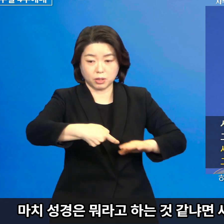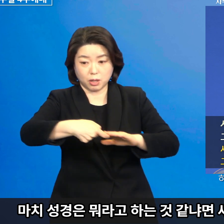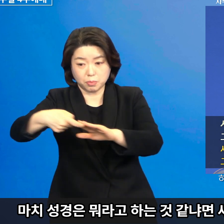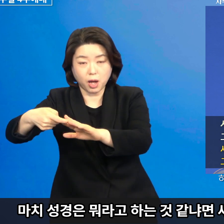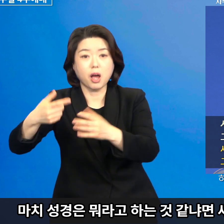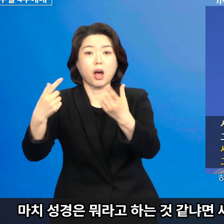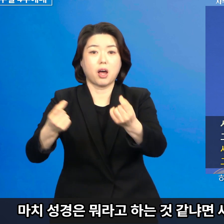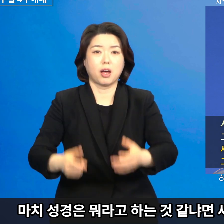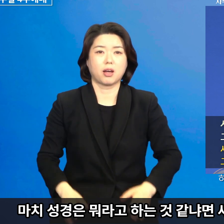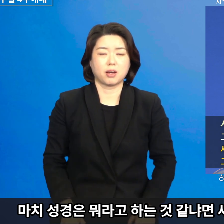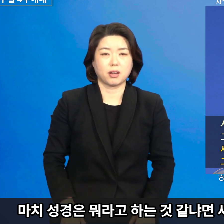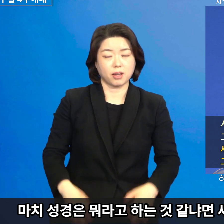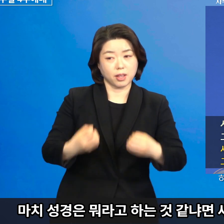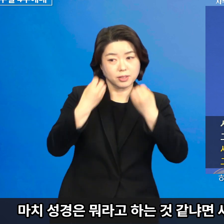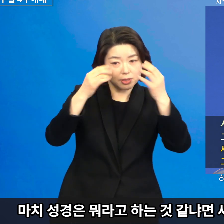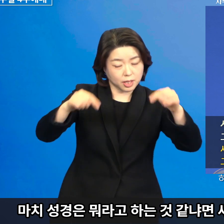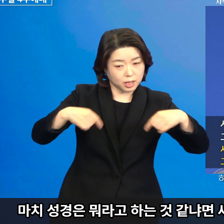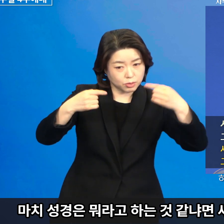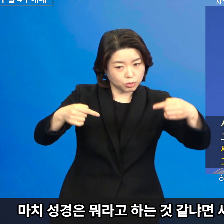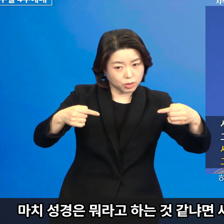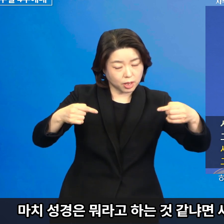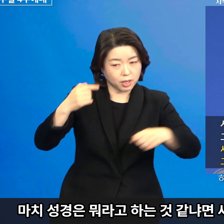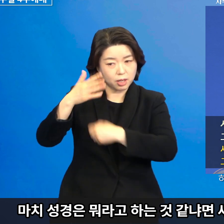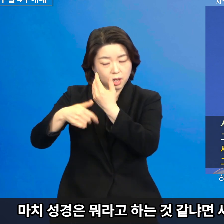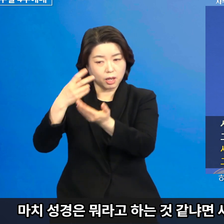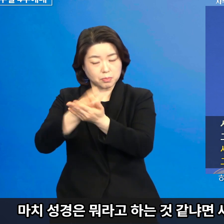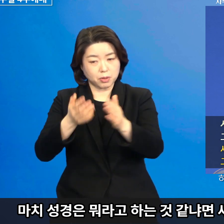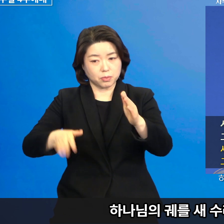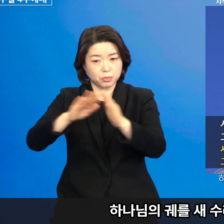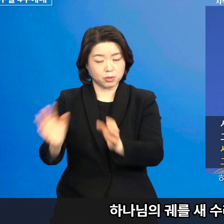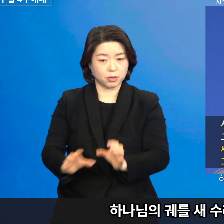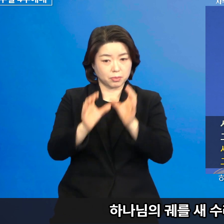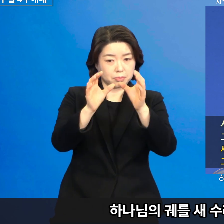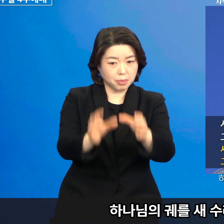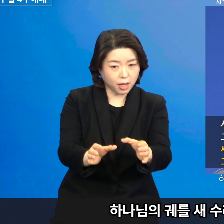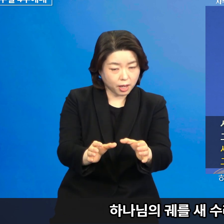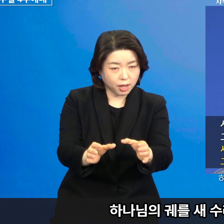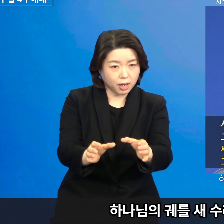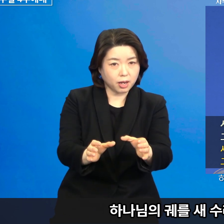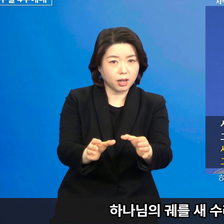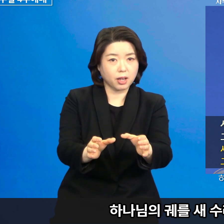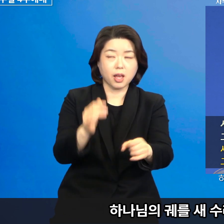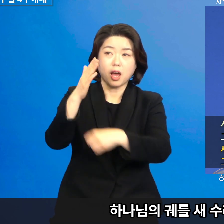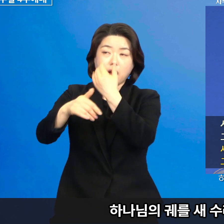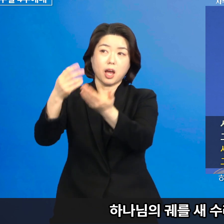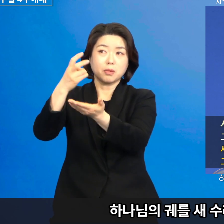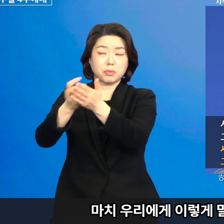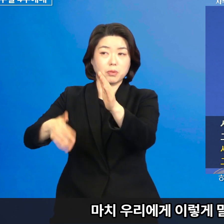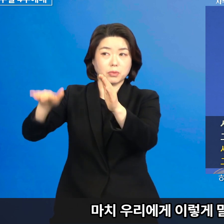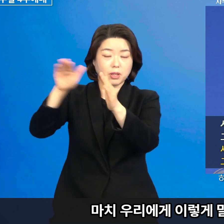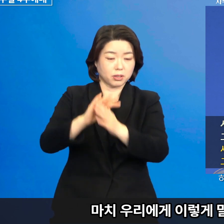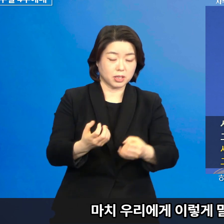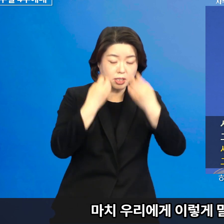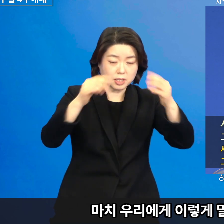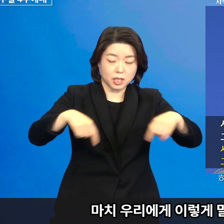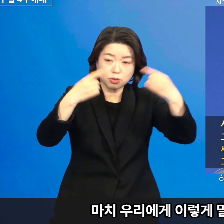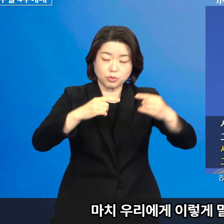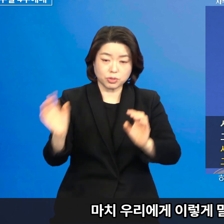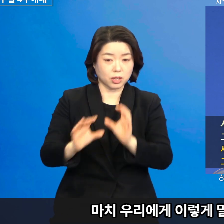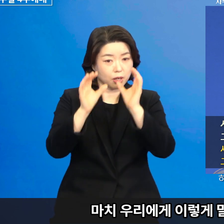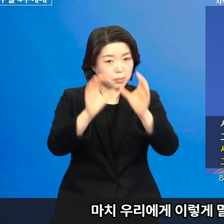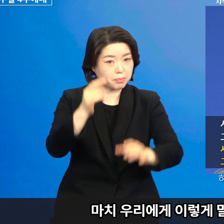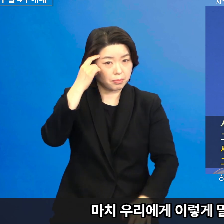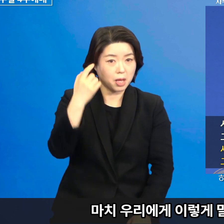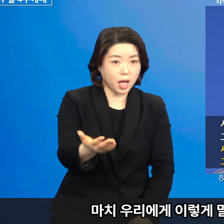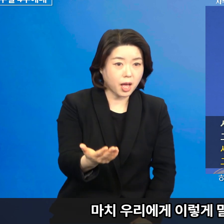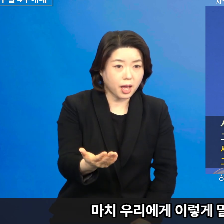같냐면 새 수레에 하나님의 궤를 실었다고? 하나님의 궤를 새 수레에 싣고 온다고? 마치 우리에게 이렇게